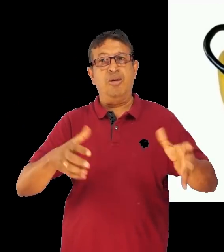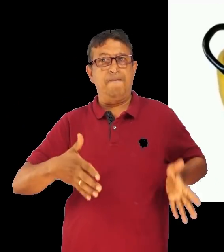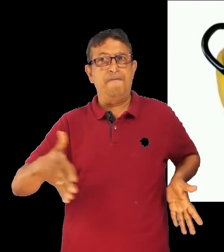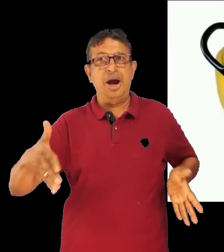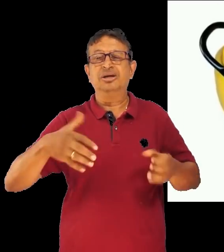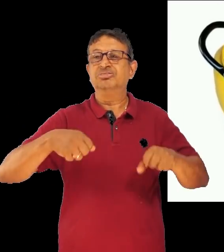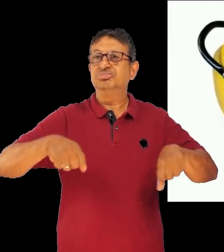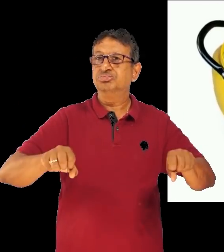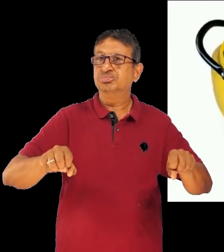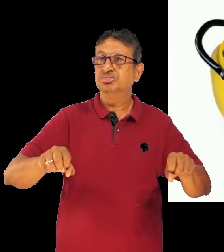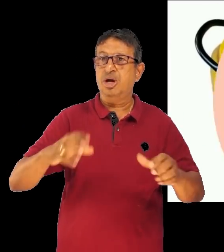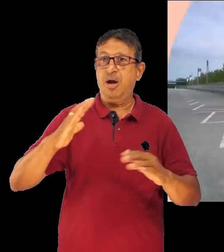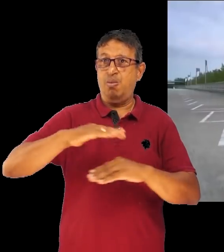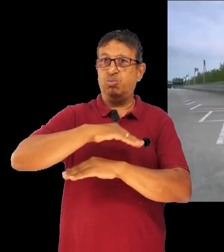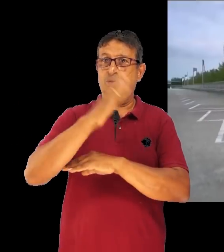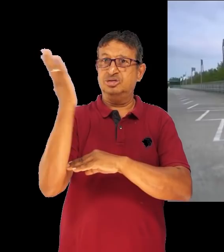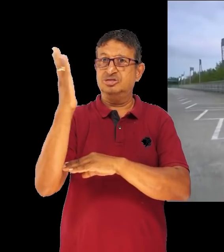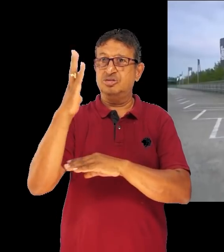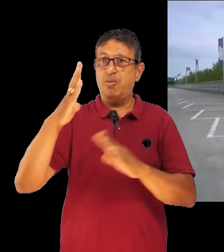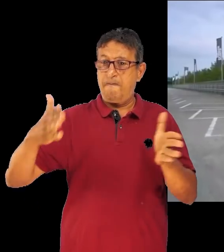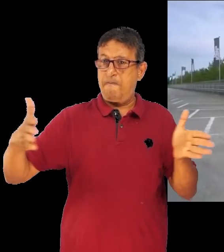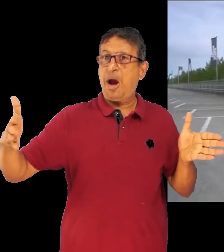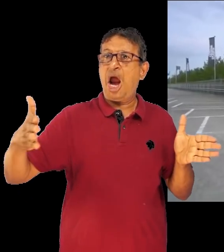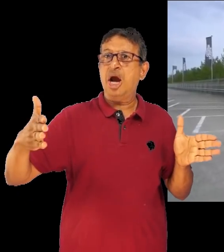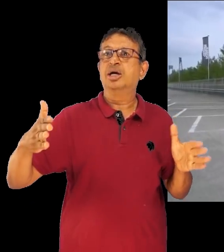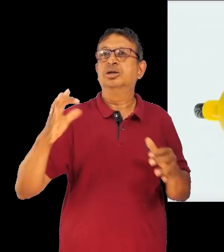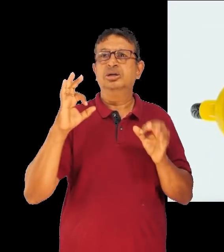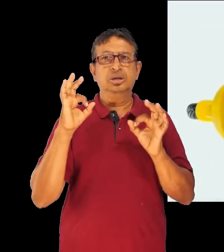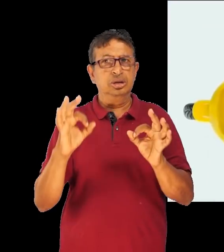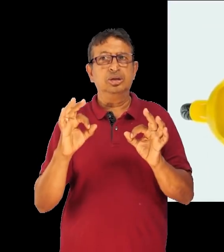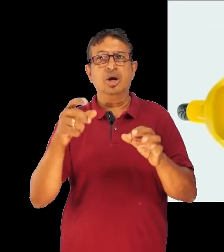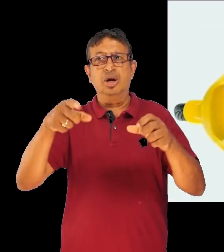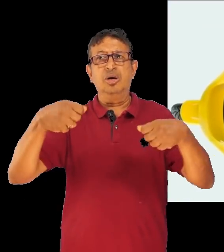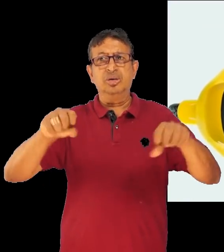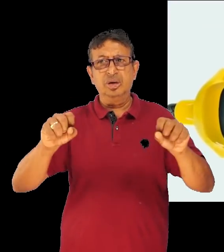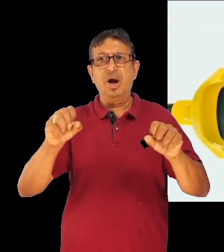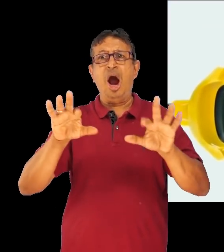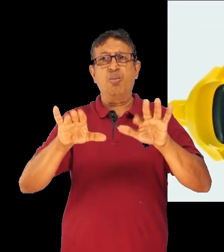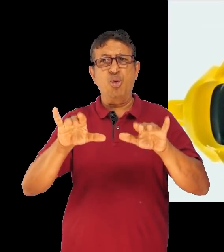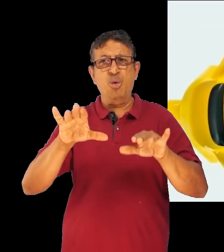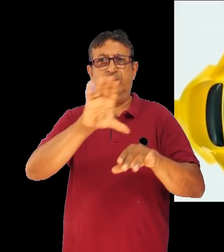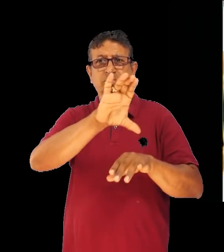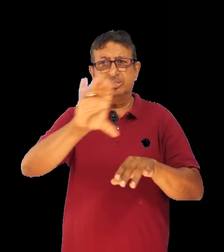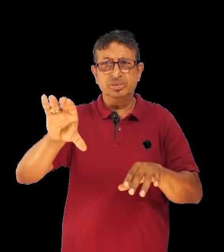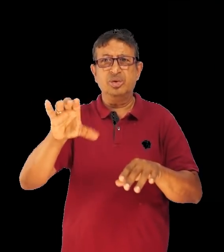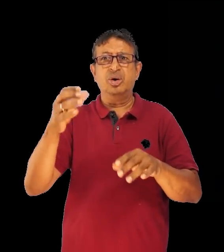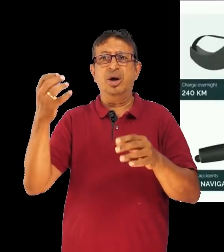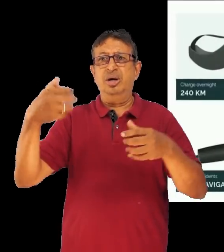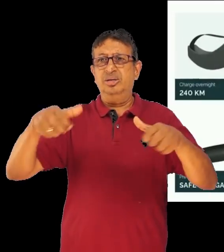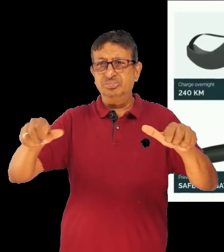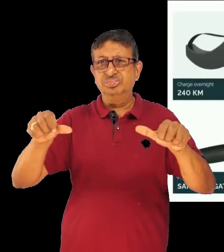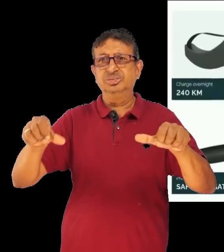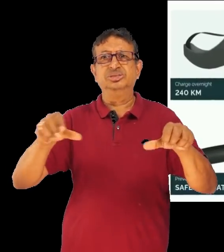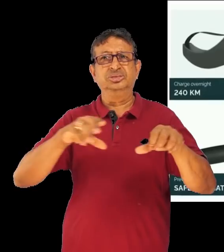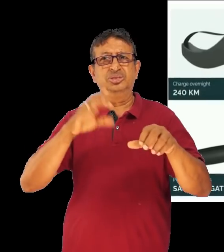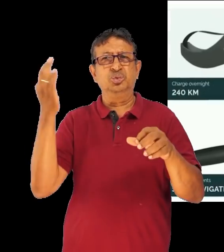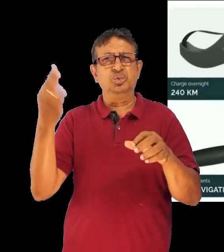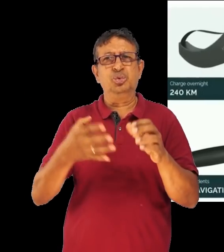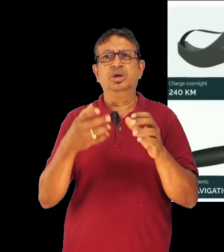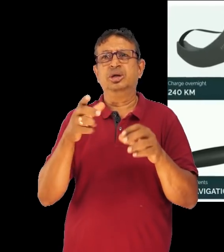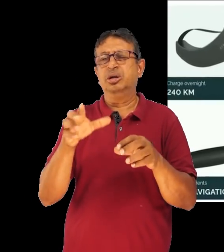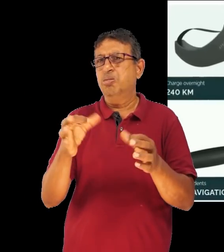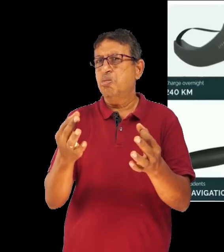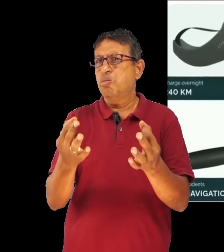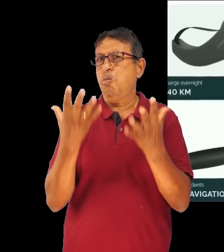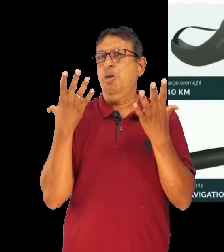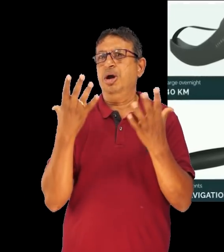आने वाले समय में अब जल्द ही रिवील किया जाएगा। वैसे एम्स्टरडेम की जो कंपनी है जिनके साथ ओला ने टाइप किया है, इसके बारे में अगर हम बात करें तो एक तौर से